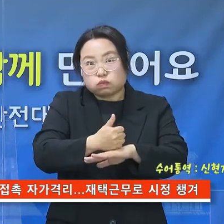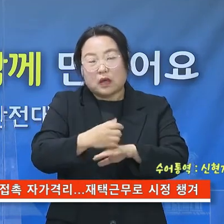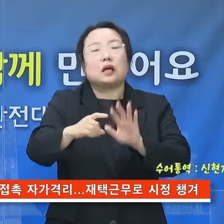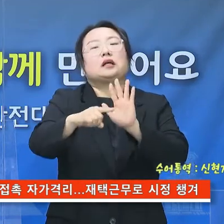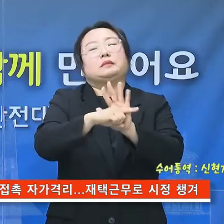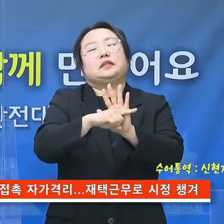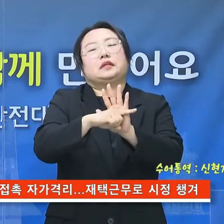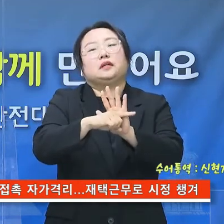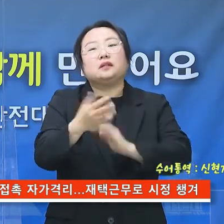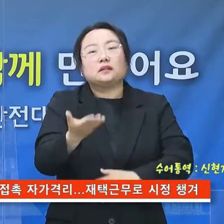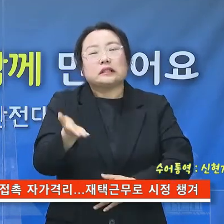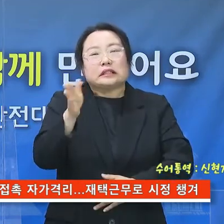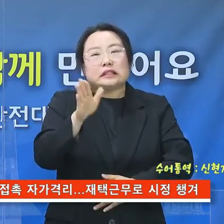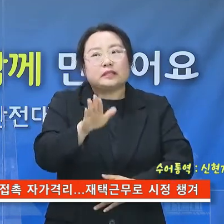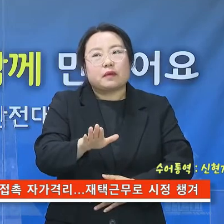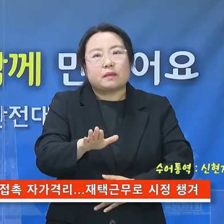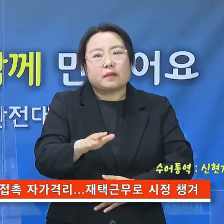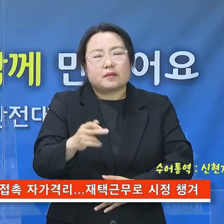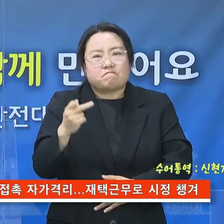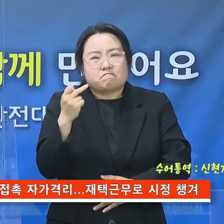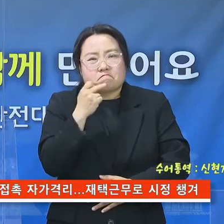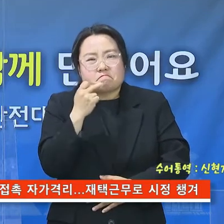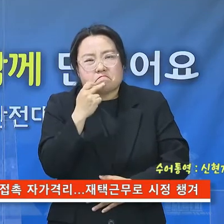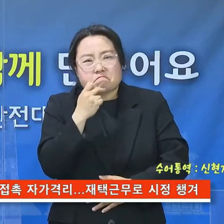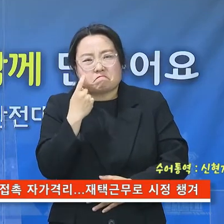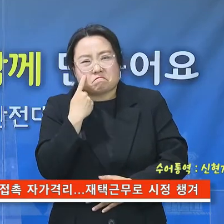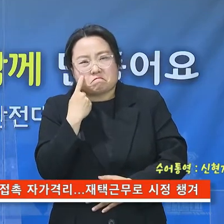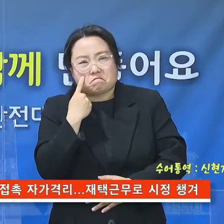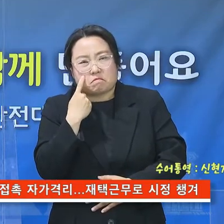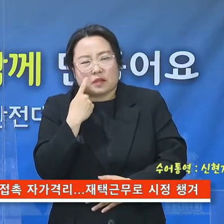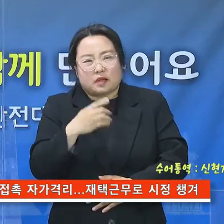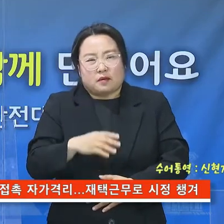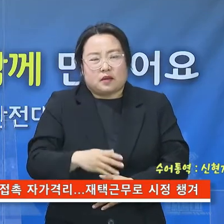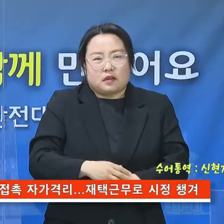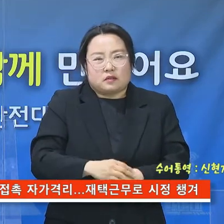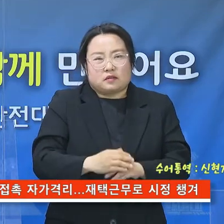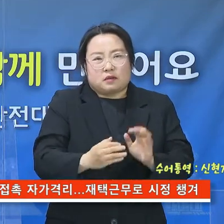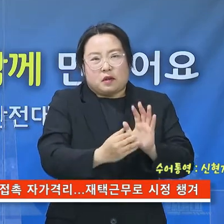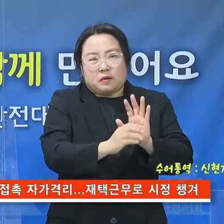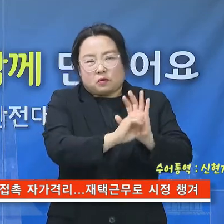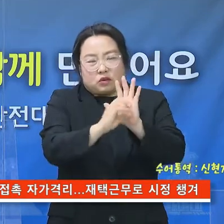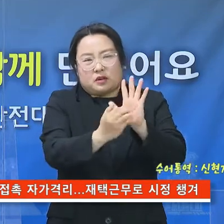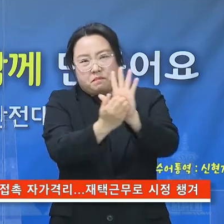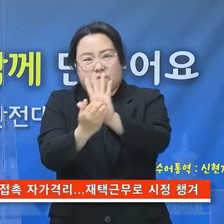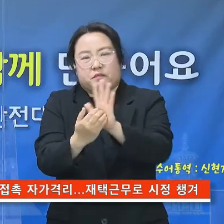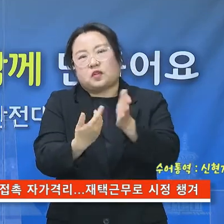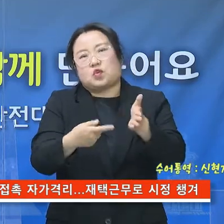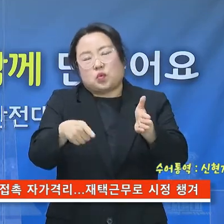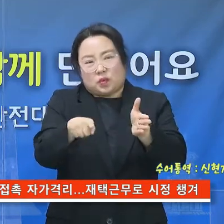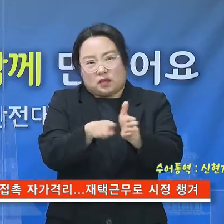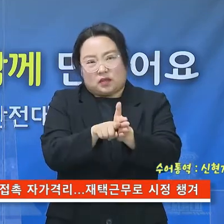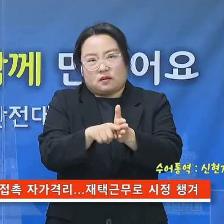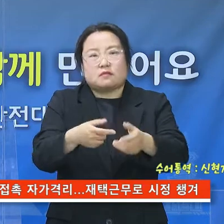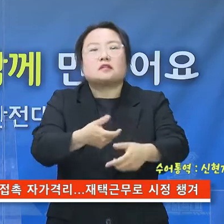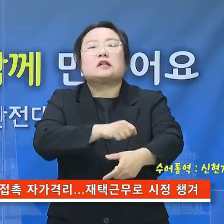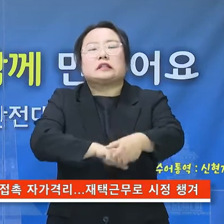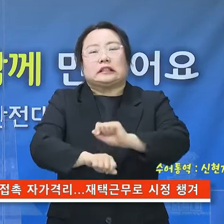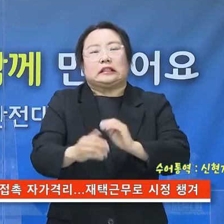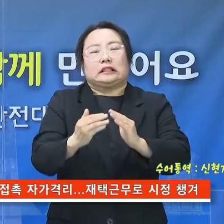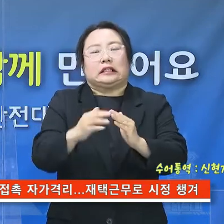받았습니다만 엄격한 역학조사 와 강력한 박력 조치 이행 차원에서 적극적인 자가